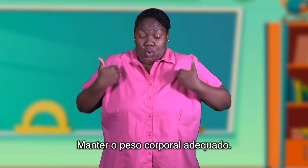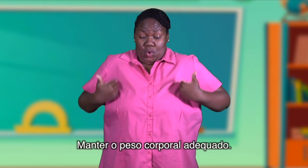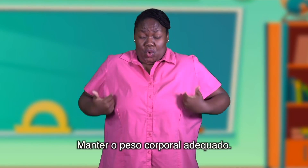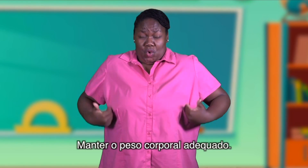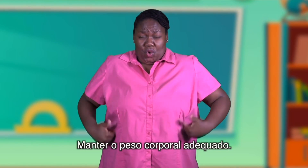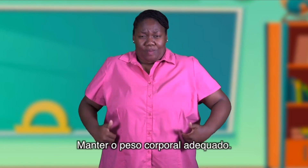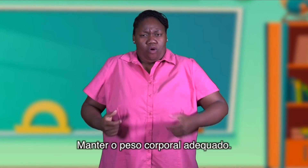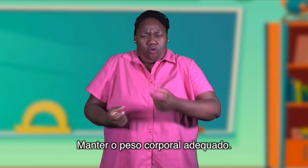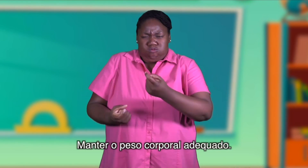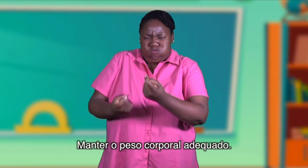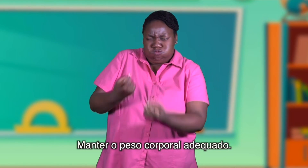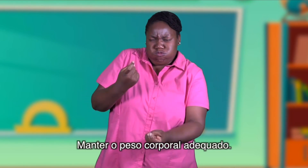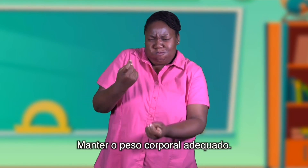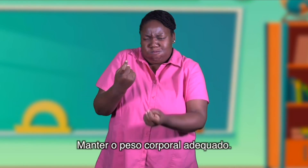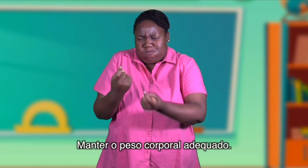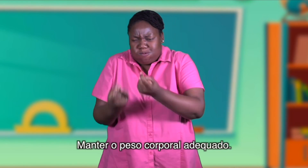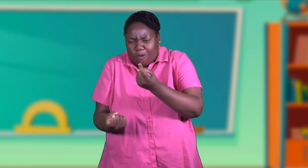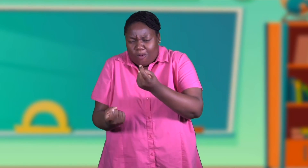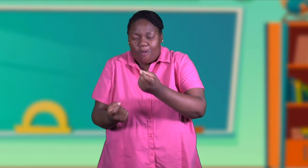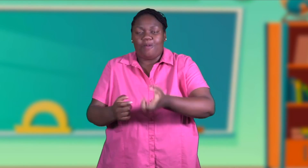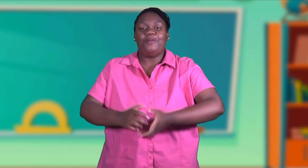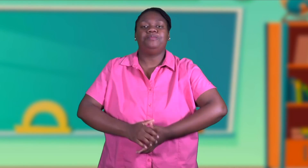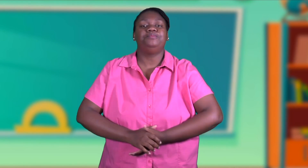manter o peso corporal adequado,